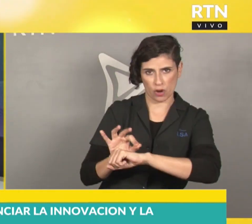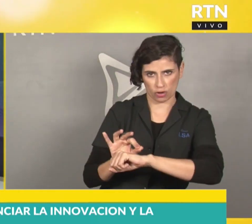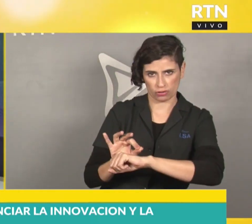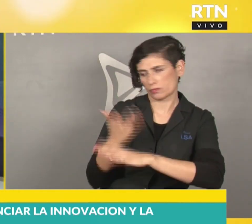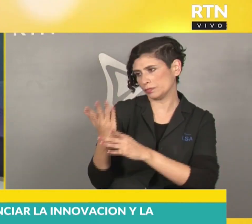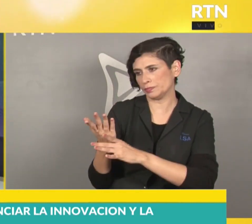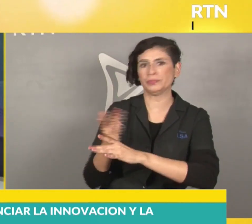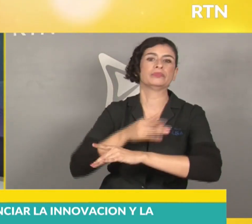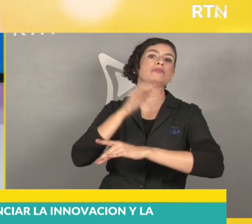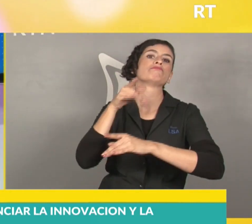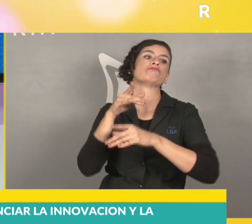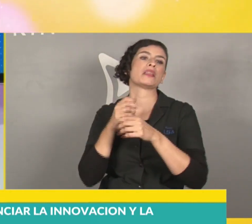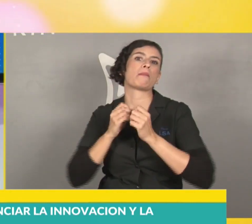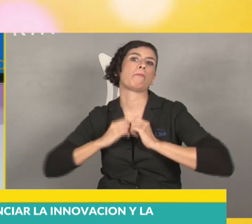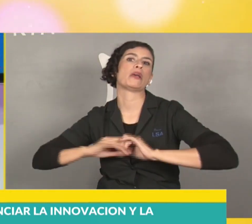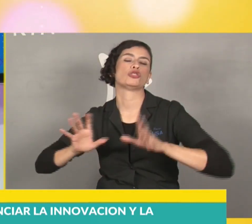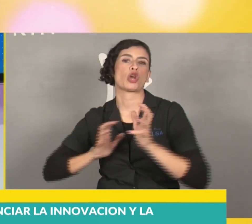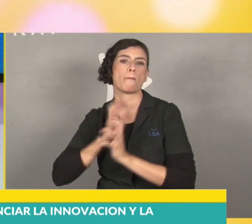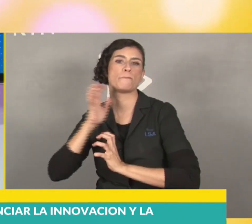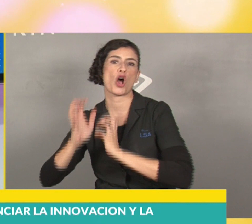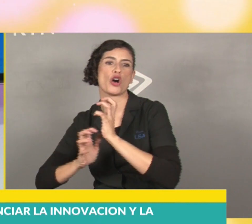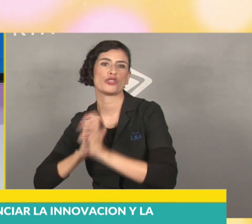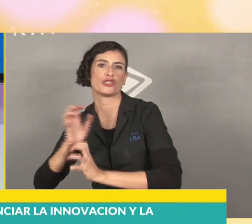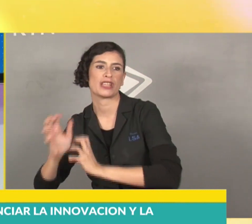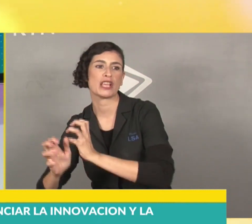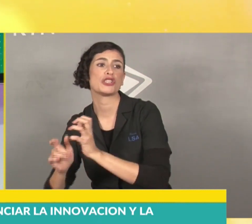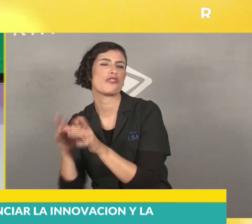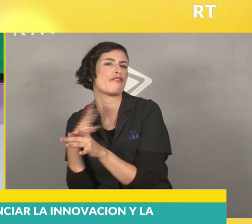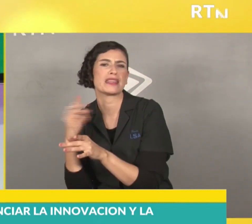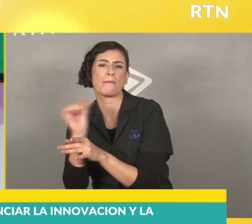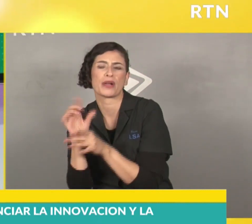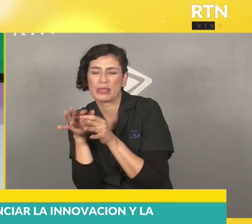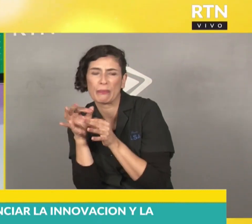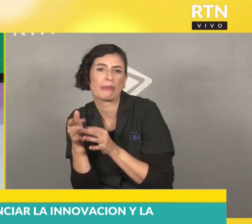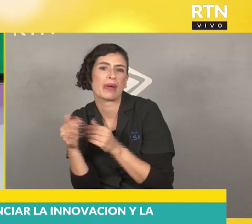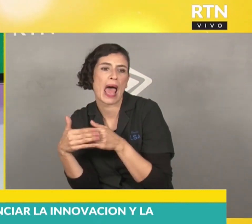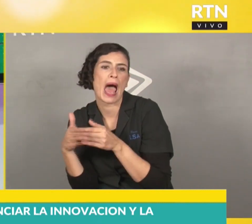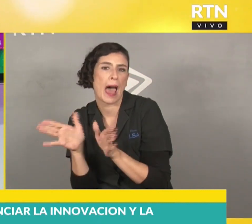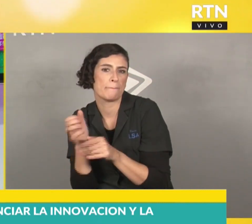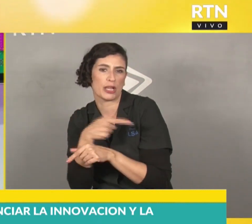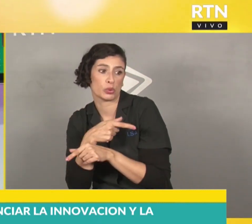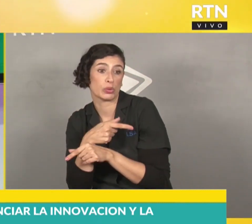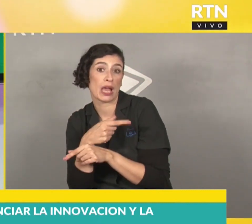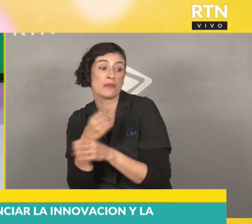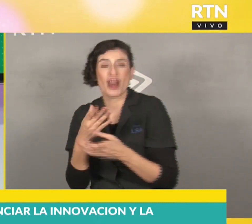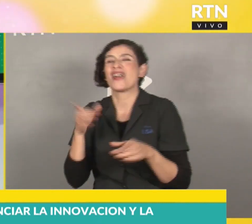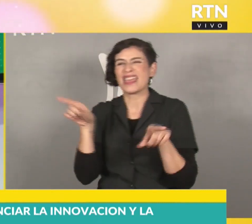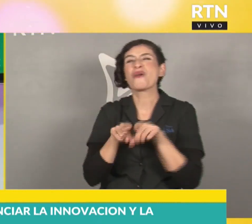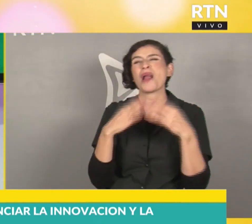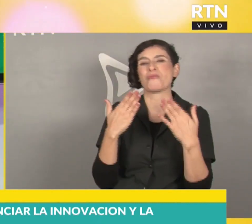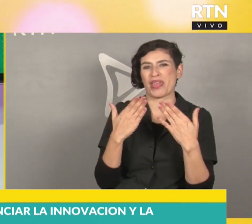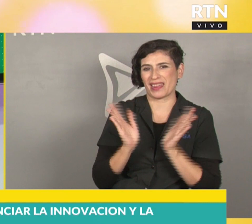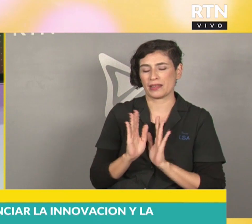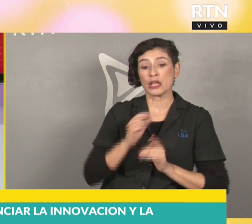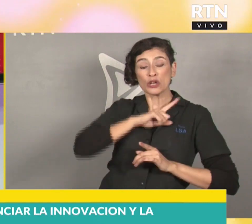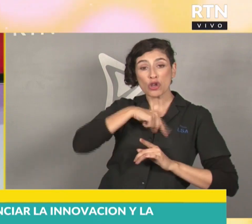el proceso de habilitación también puede postular ese crédito. Lo que nosotros hacemos desde el Ministerio es chequear esa